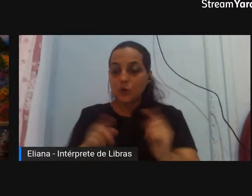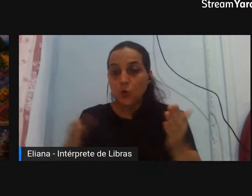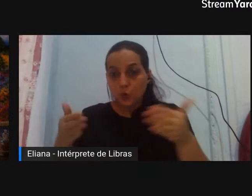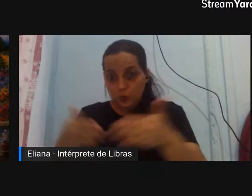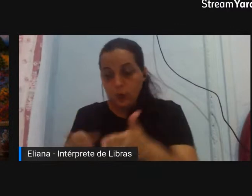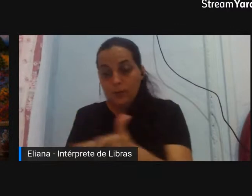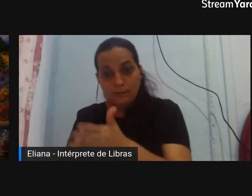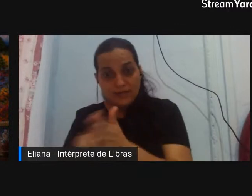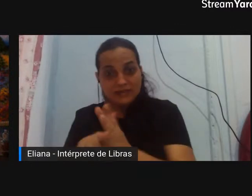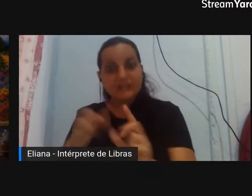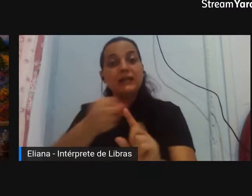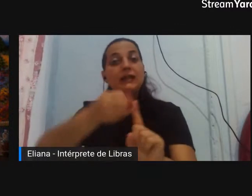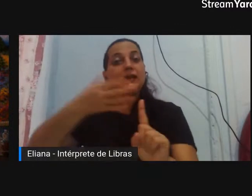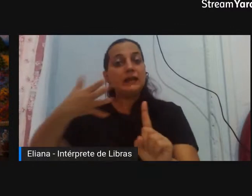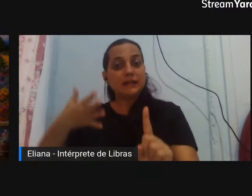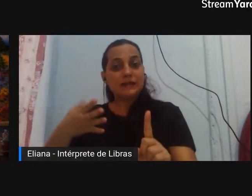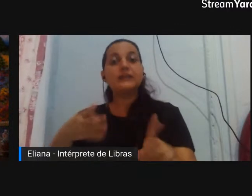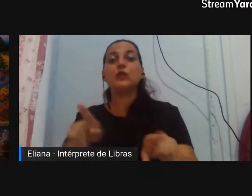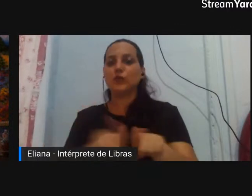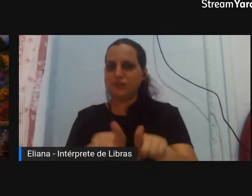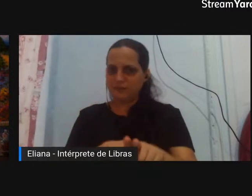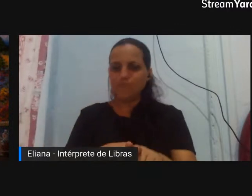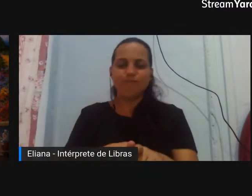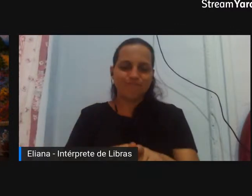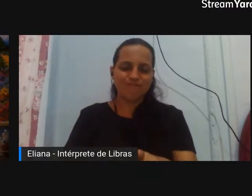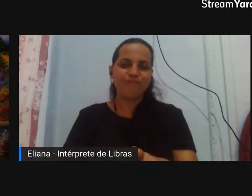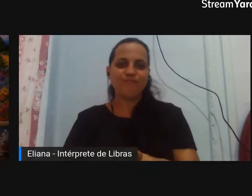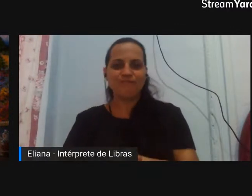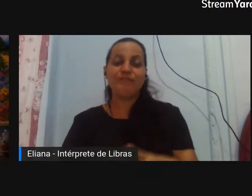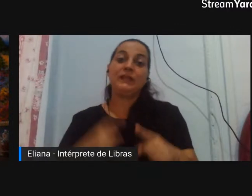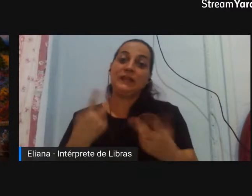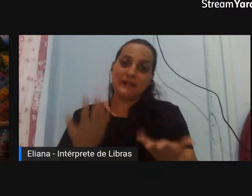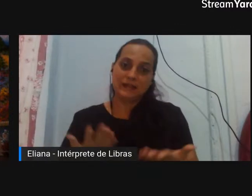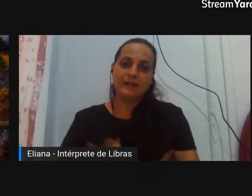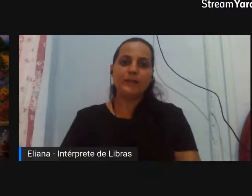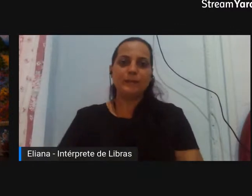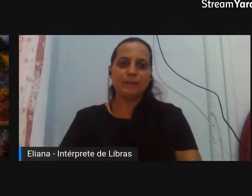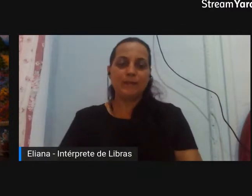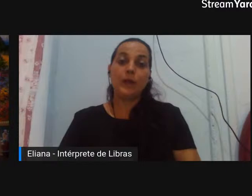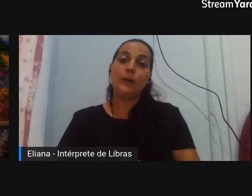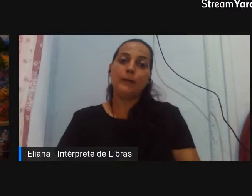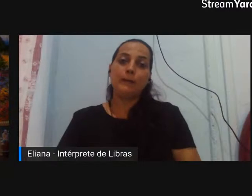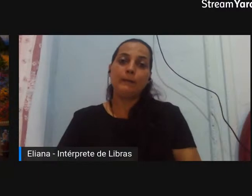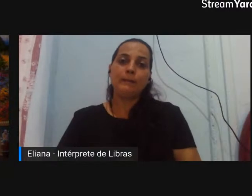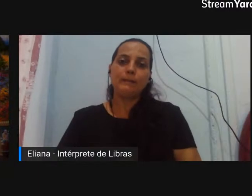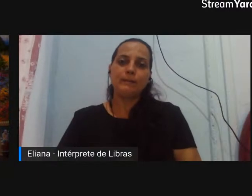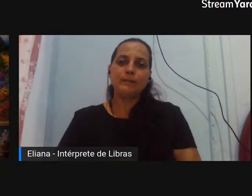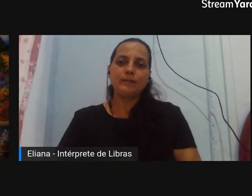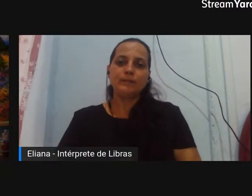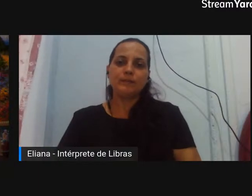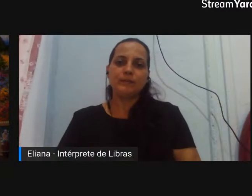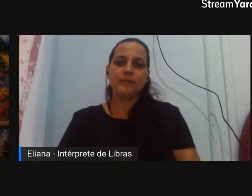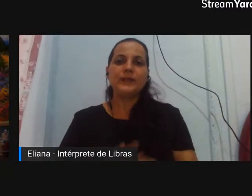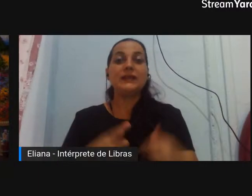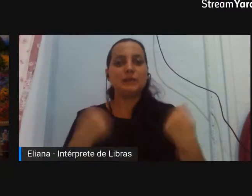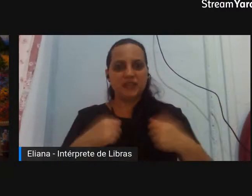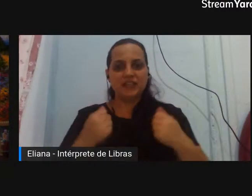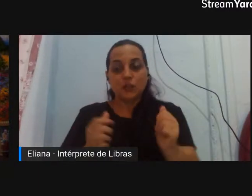e na extensão, que, por sinal, tem que estar